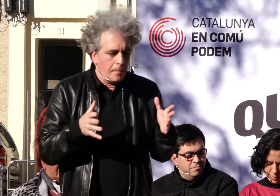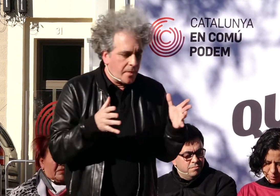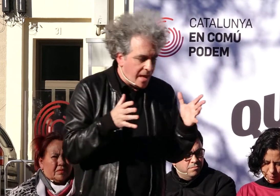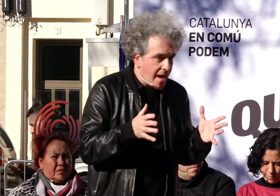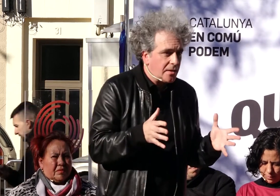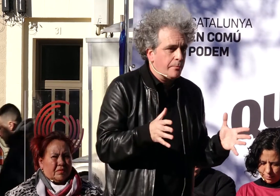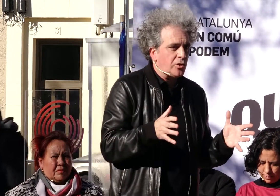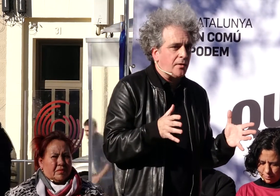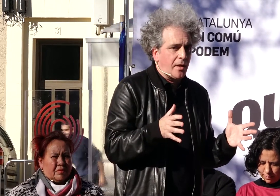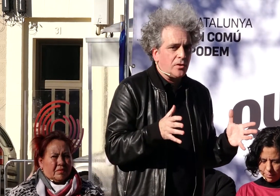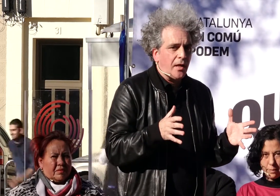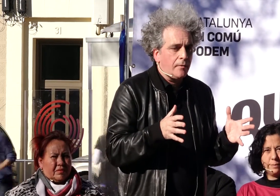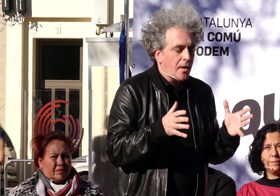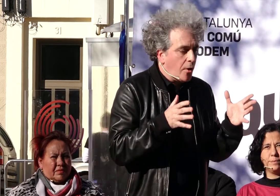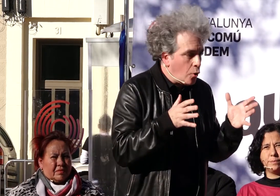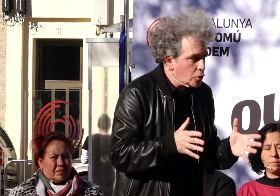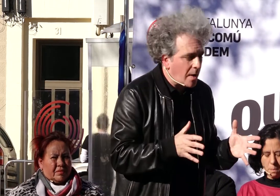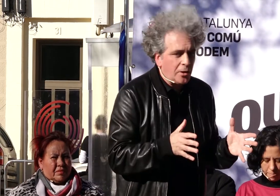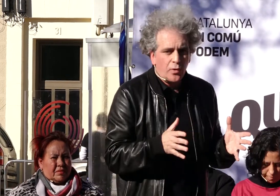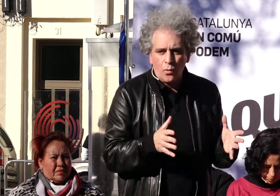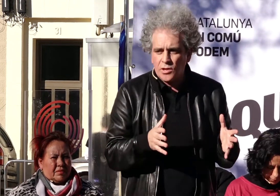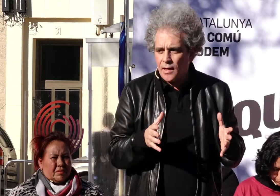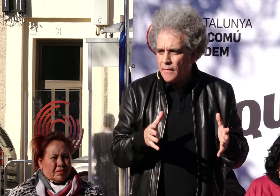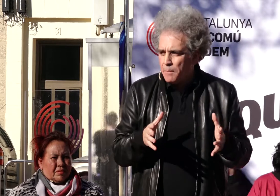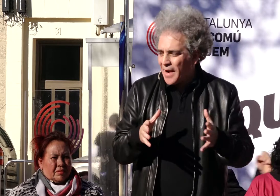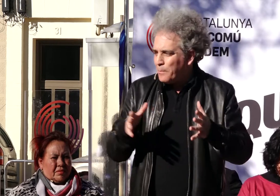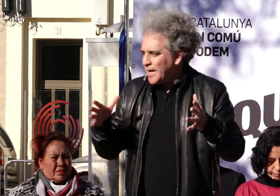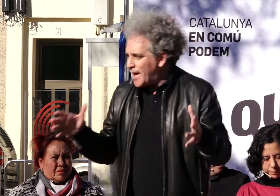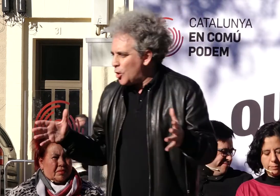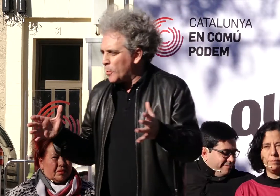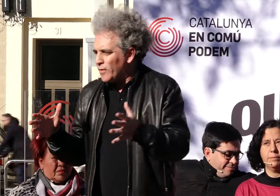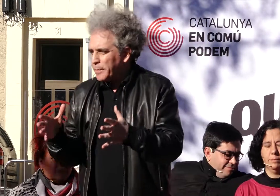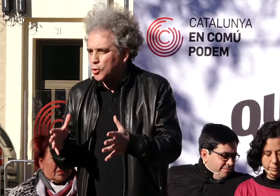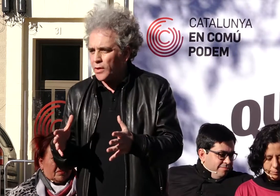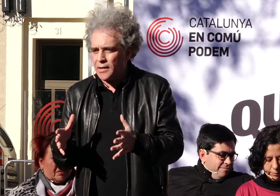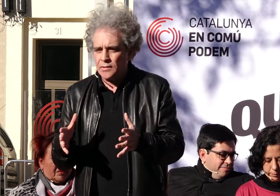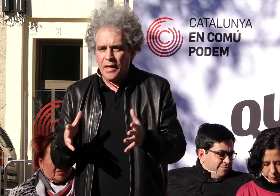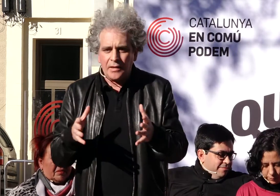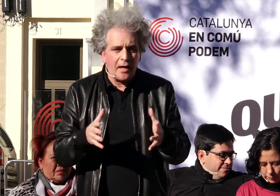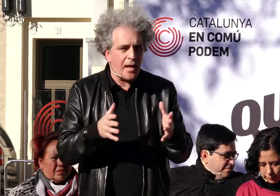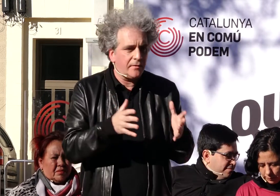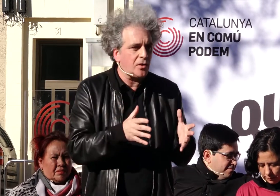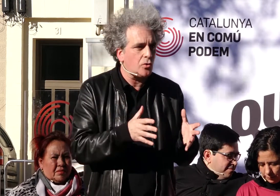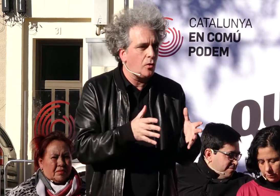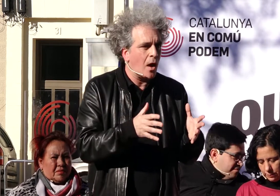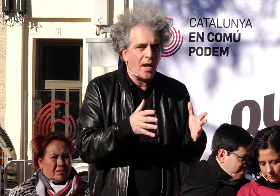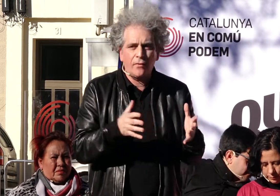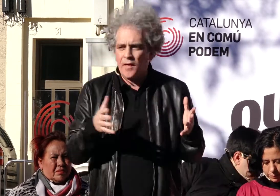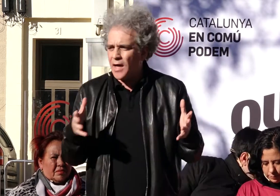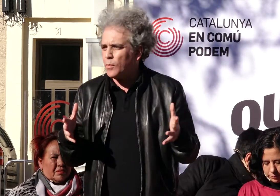que ya es importante que lo sea no es solamente una lucha para ampliar el número de personas que tengan acceso